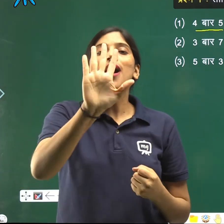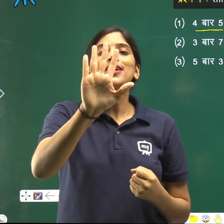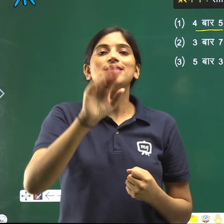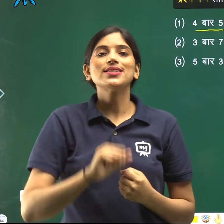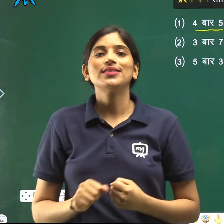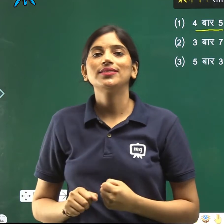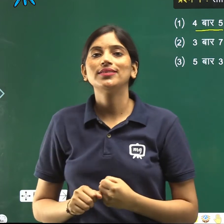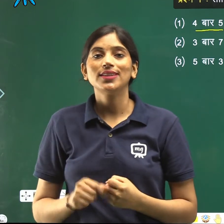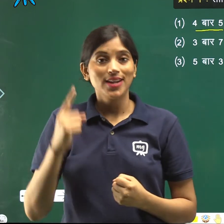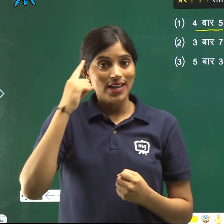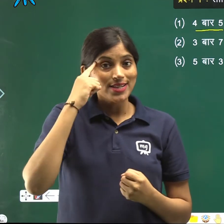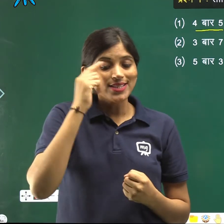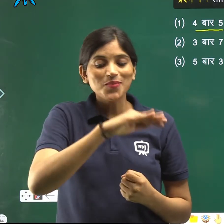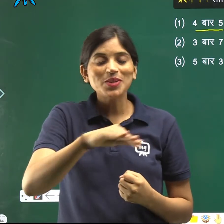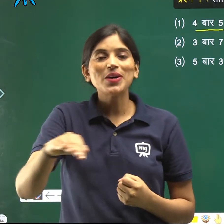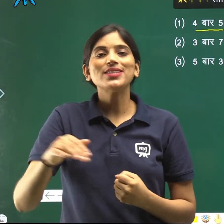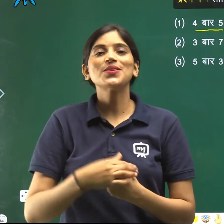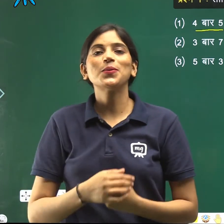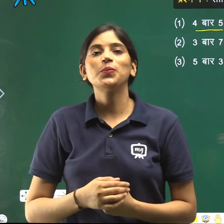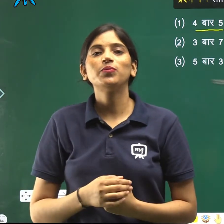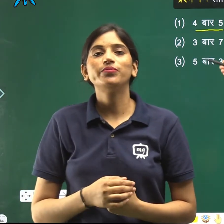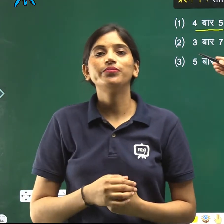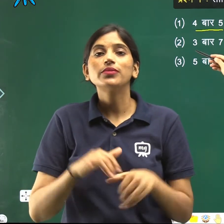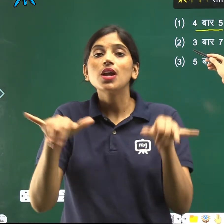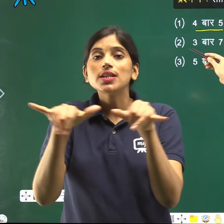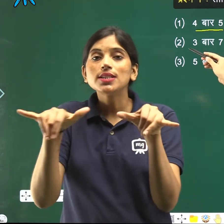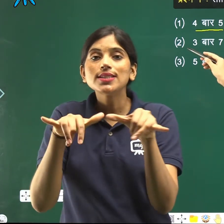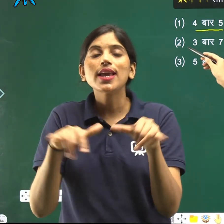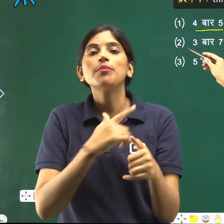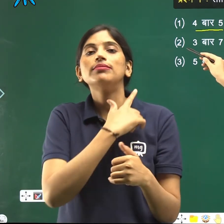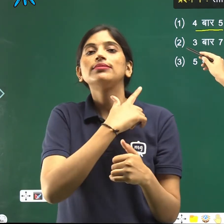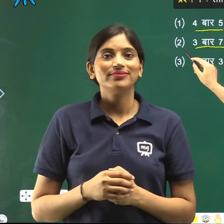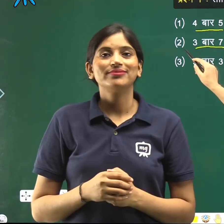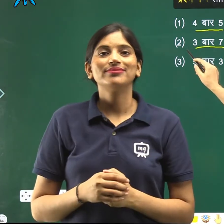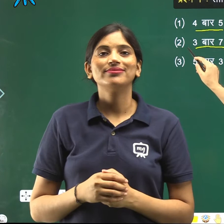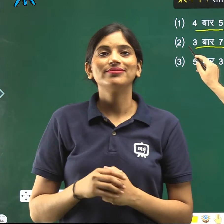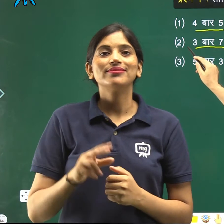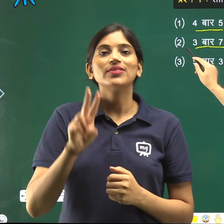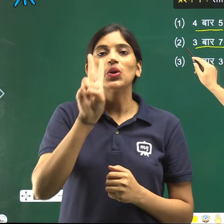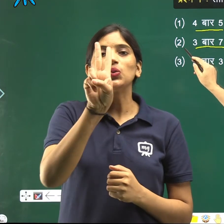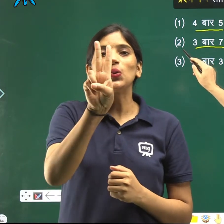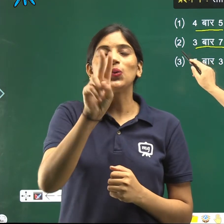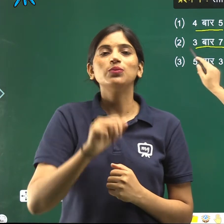5। समझे बच्चों? इसी तरह से 2,